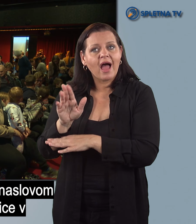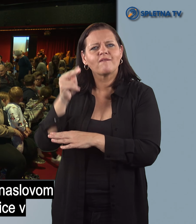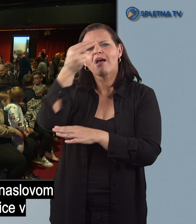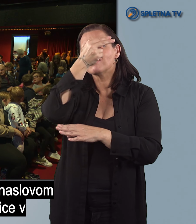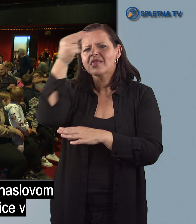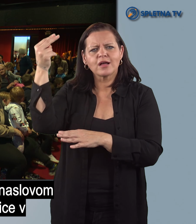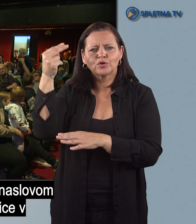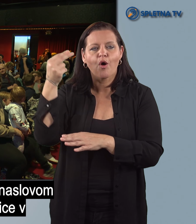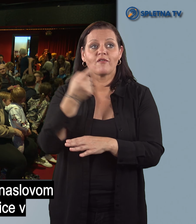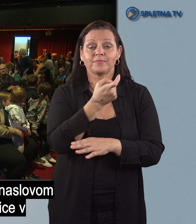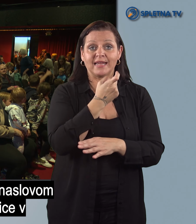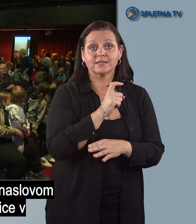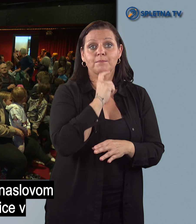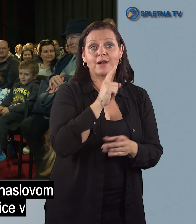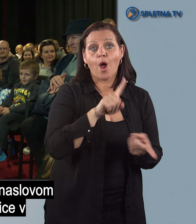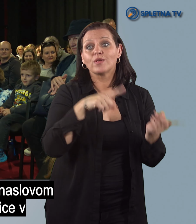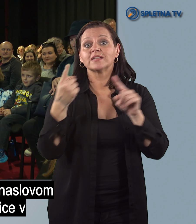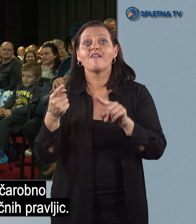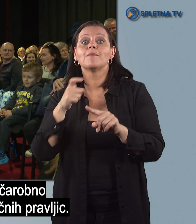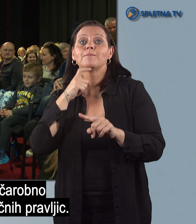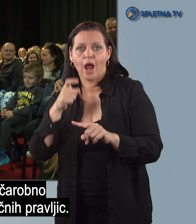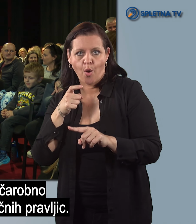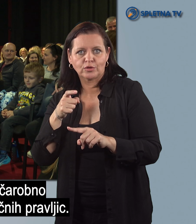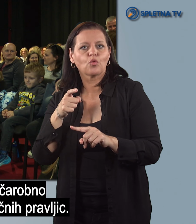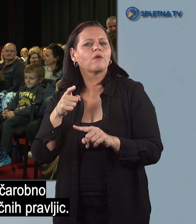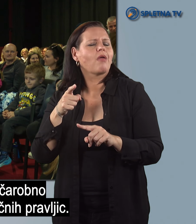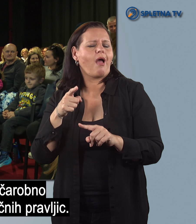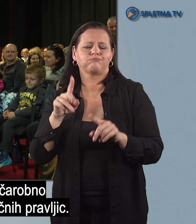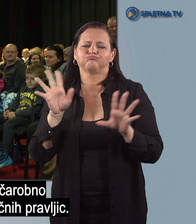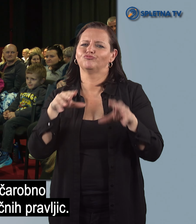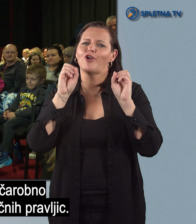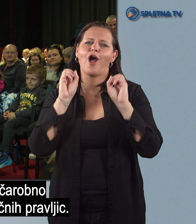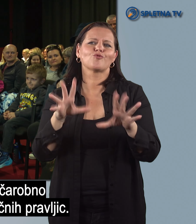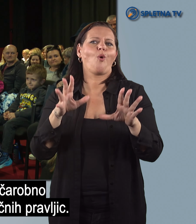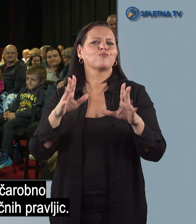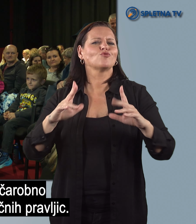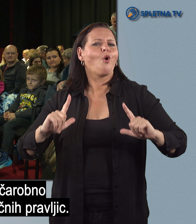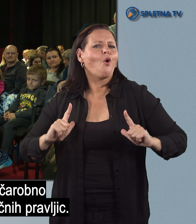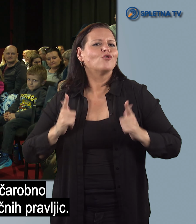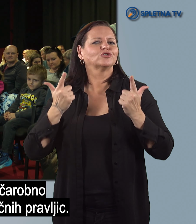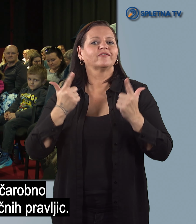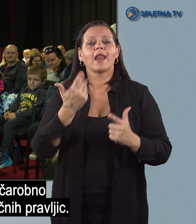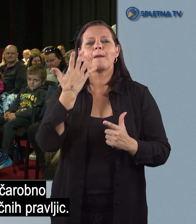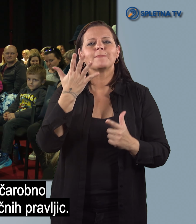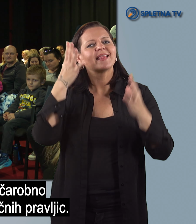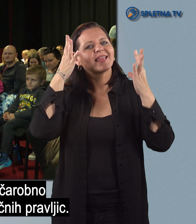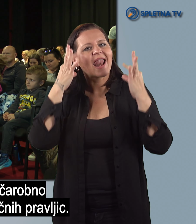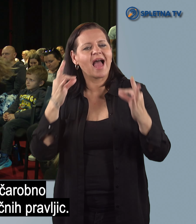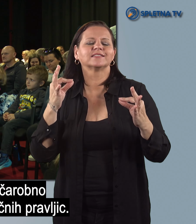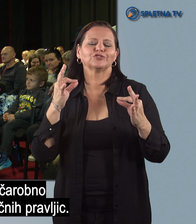Predstava z naslovom Iz pravljice v pravljico je čarobno oživila 5 klasičnih pravljic.